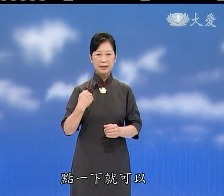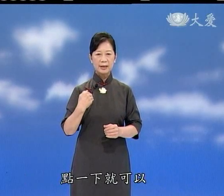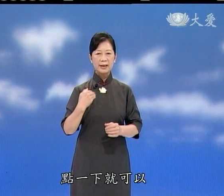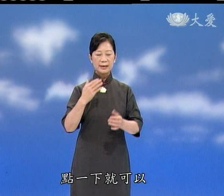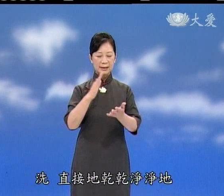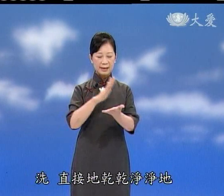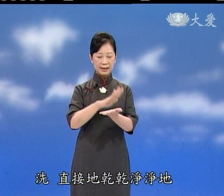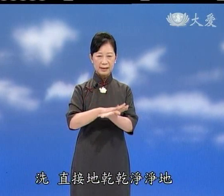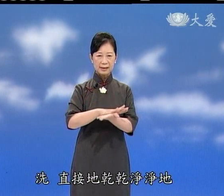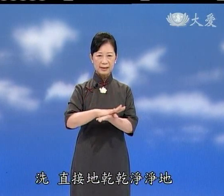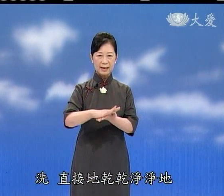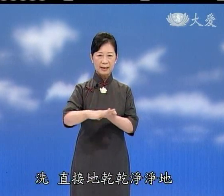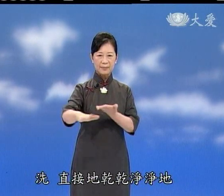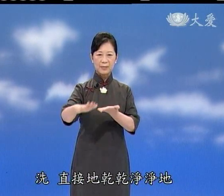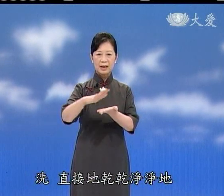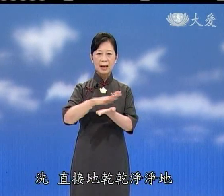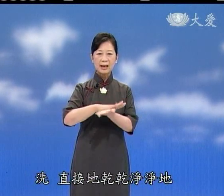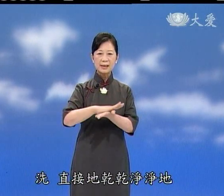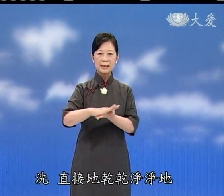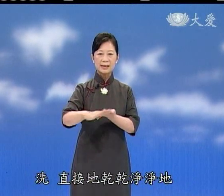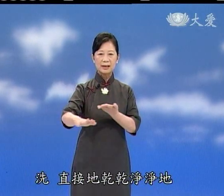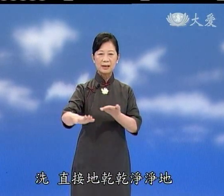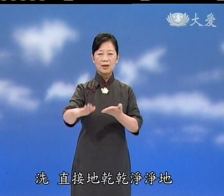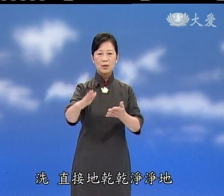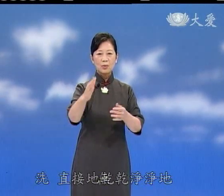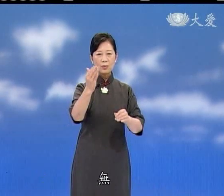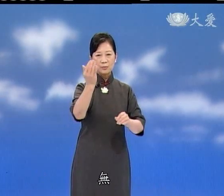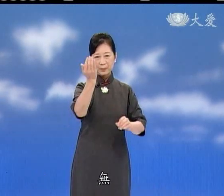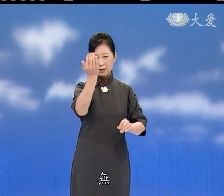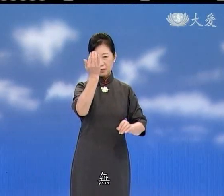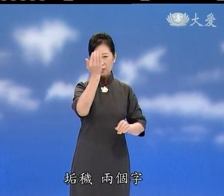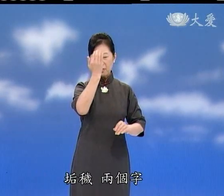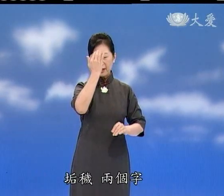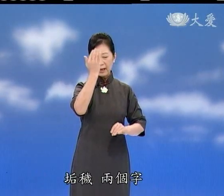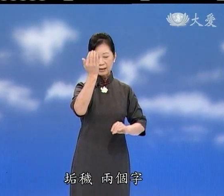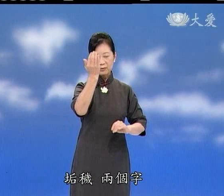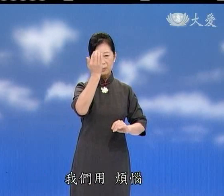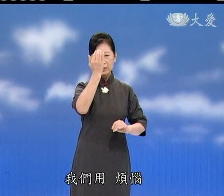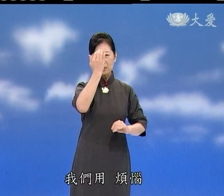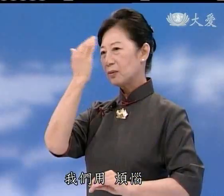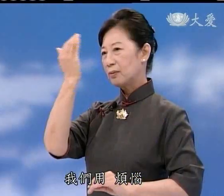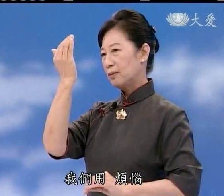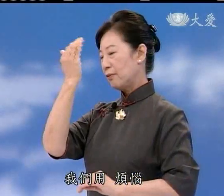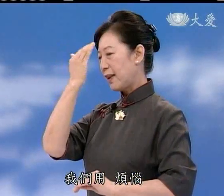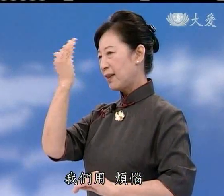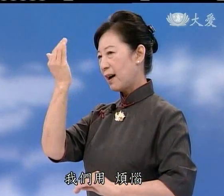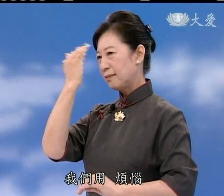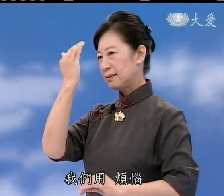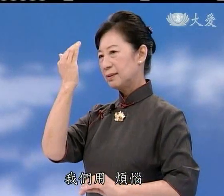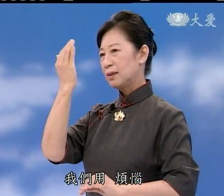以洗，直接的干干净净的。无过秽两个字我们用烦恼，